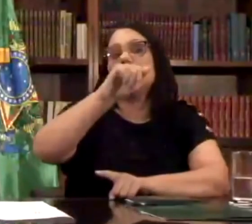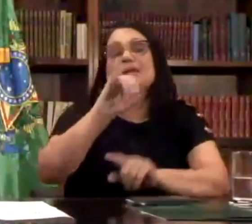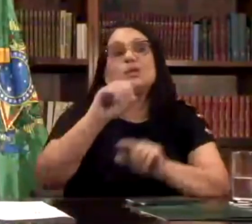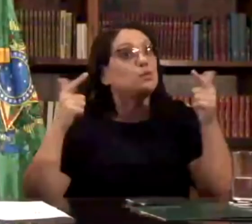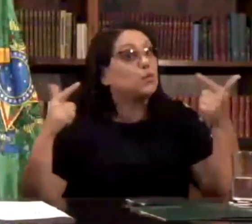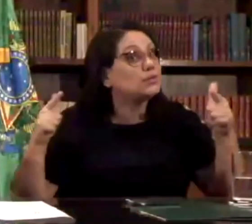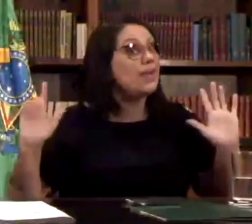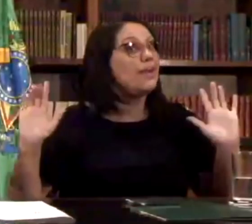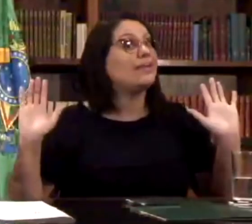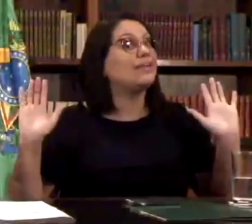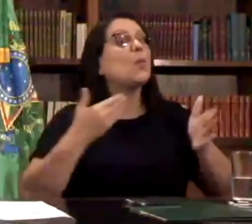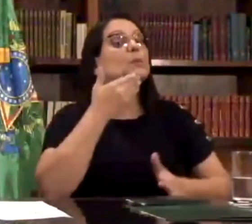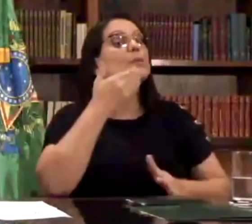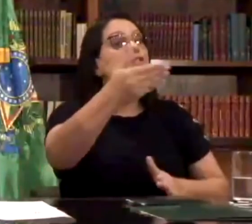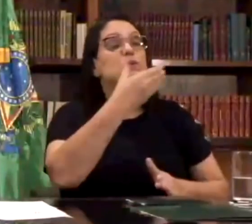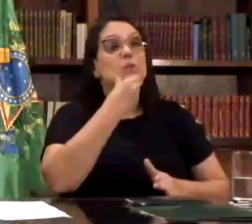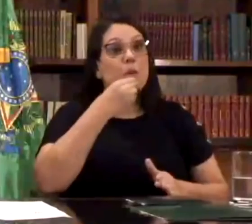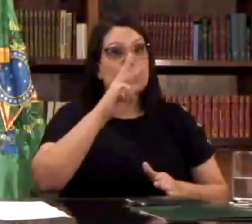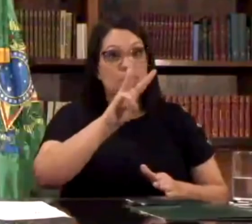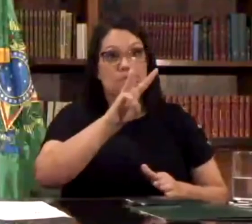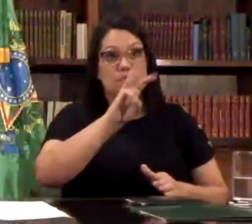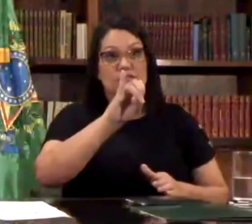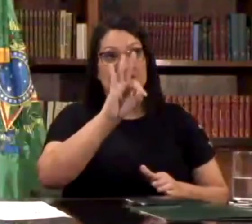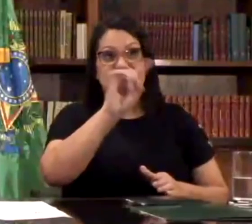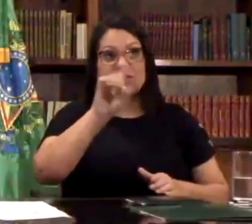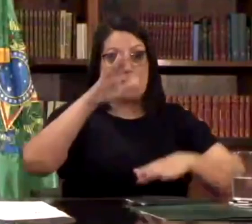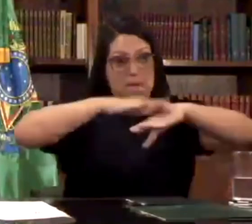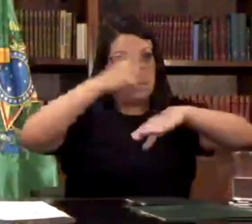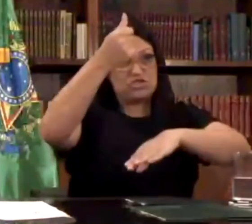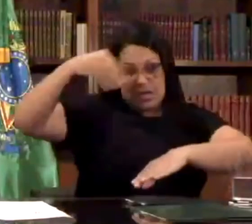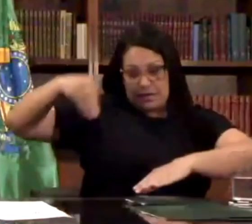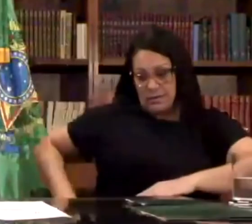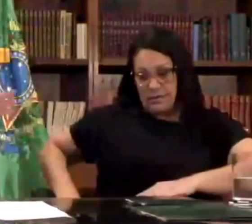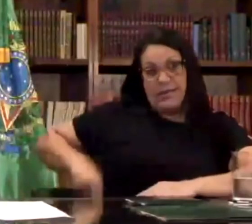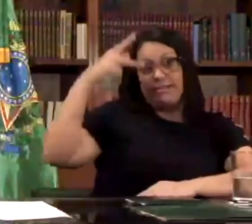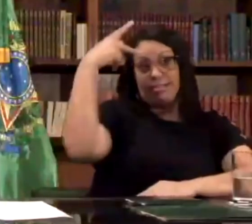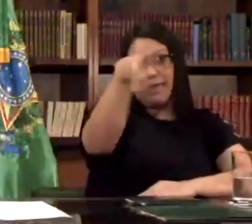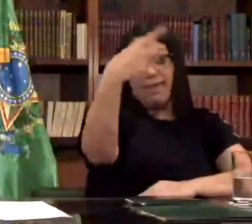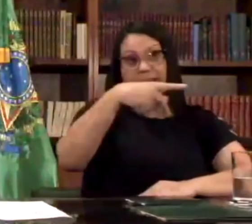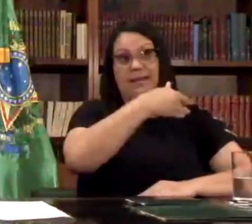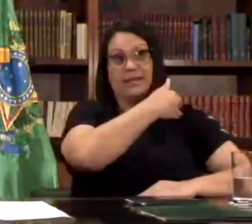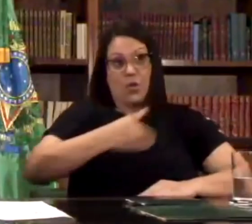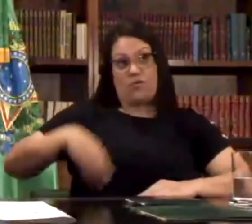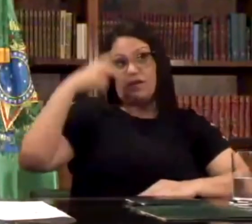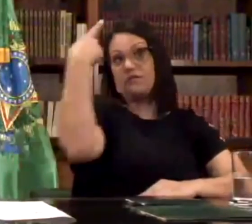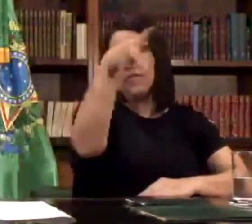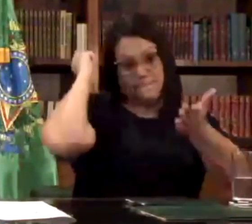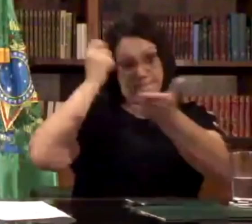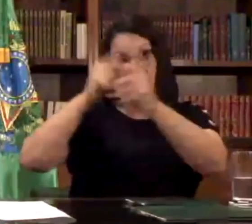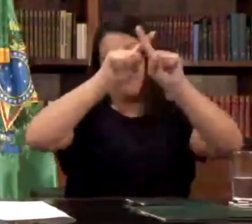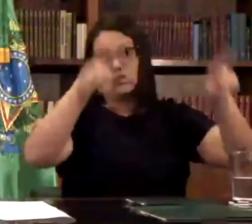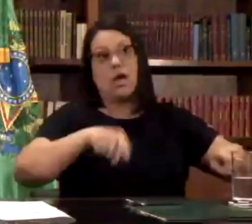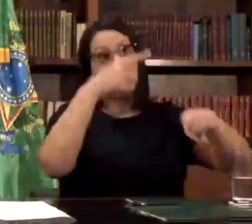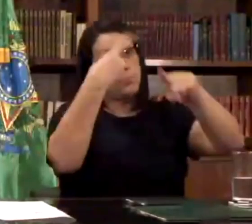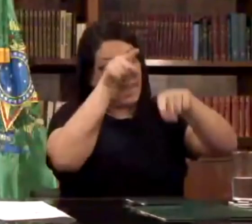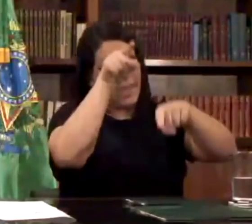dinheiro. Eu peço que o senhor Witzel, tire do bolso dele, não queira tirar de todos para pagar os seus servidores, que a irresponsabilidade dele